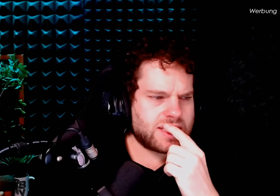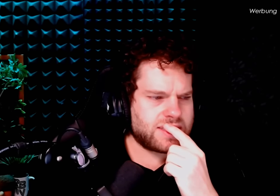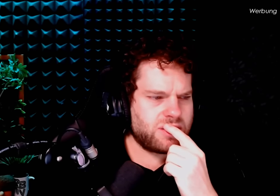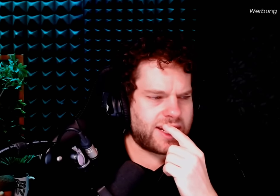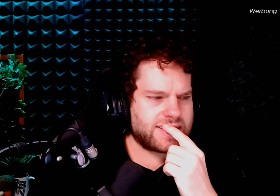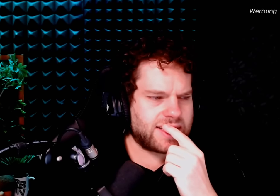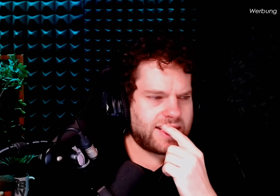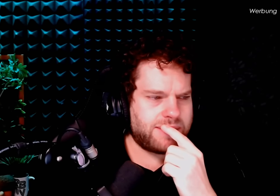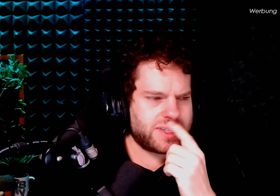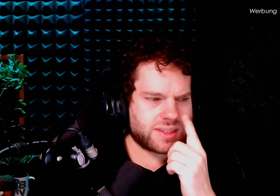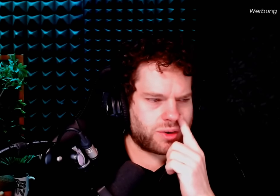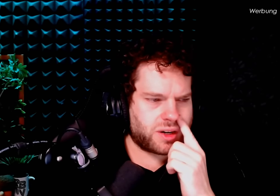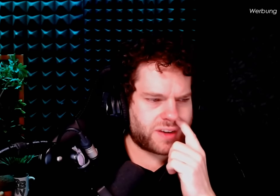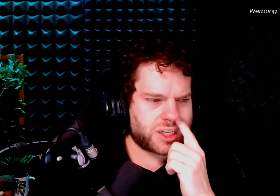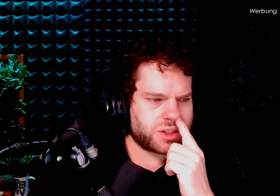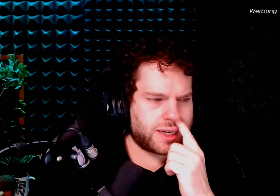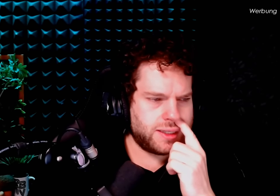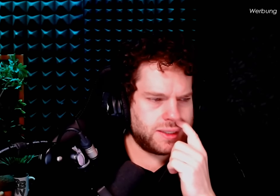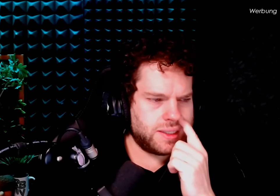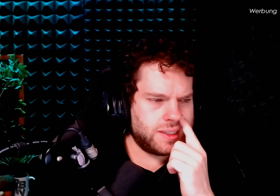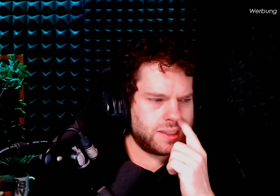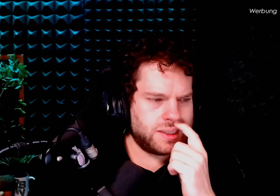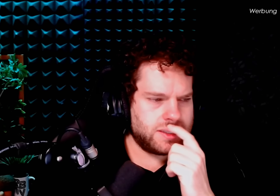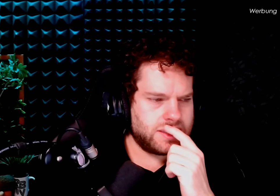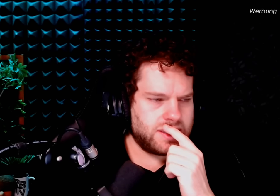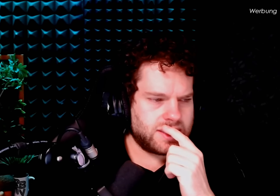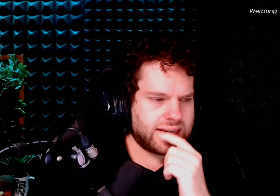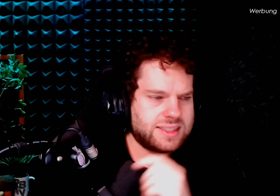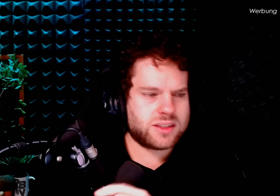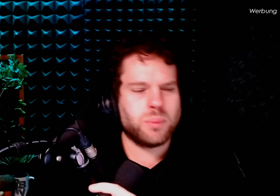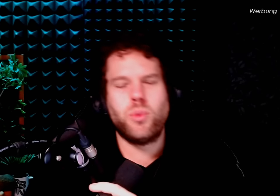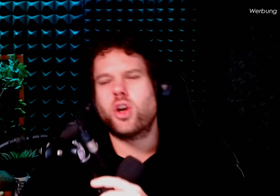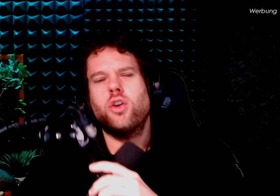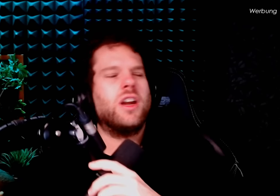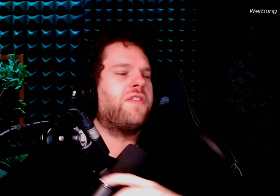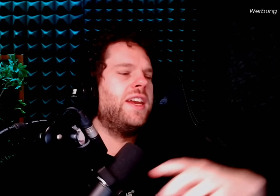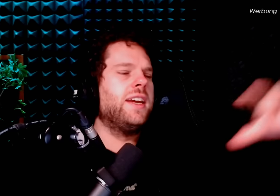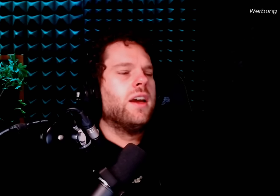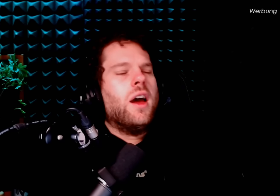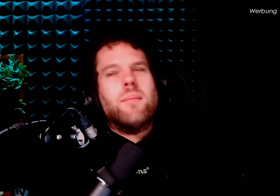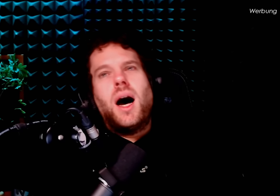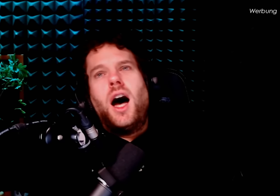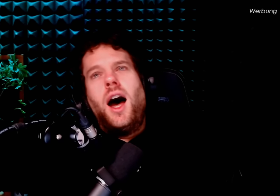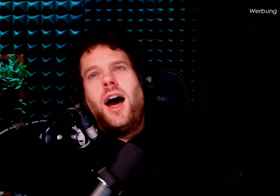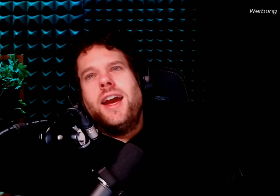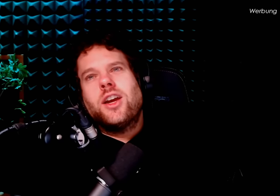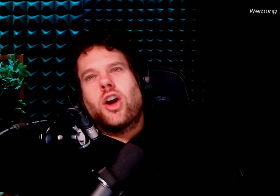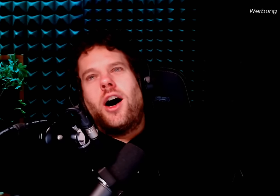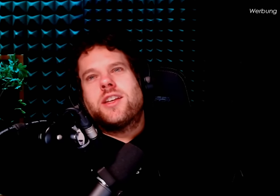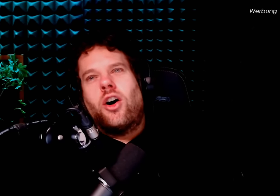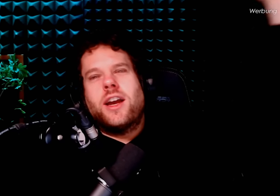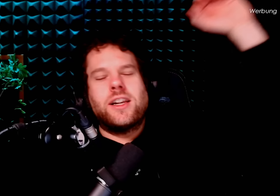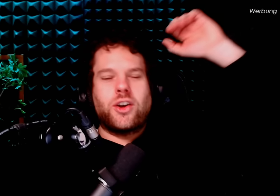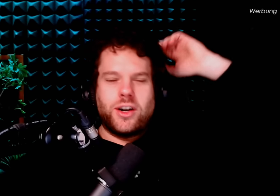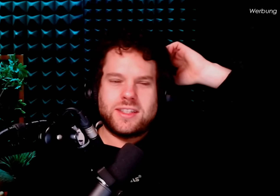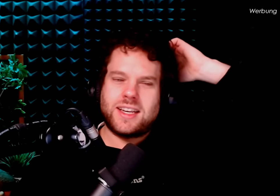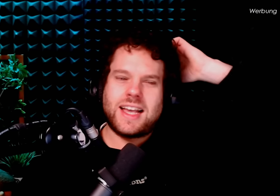wirklich, dass sie nur einen Tag leben? Das ist doch Quatsch, oder? Geht es jetzt so Mücken oder Fliegen? Mein Gott, Eulenkotze.